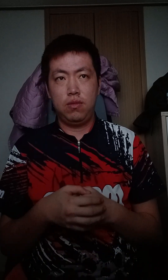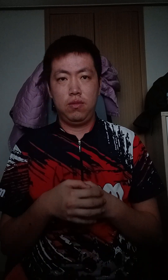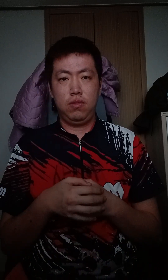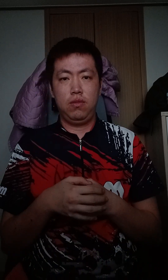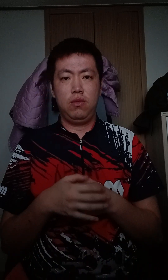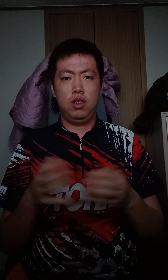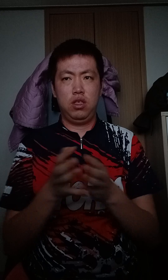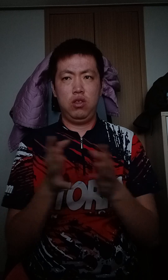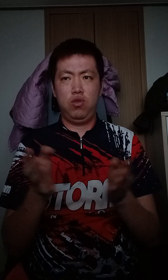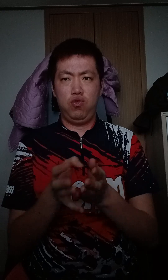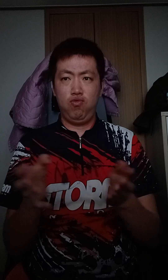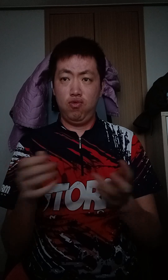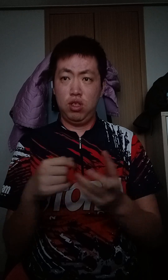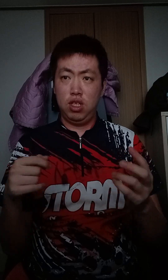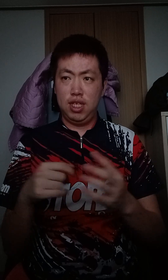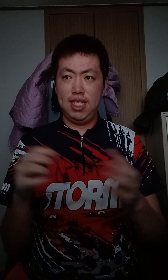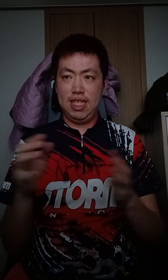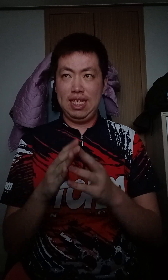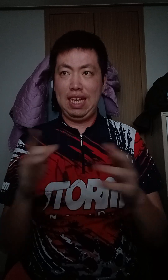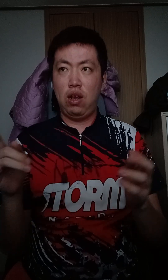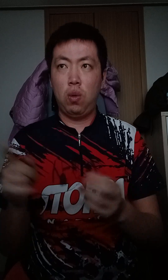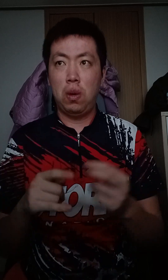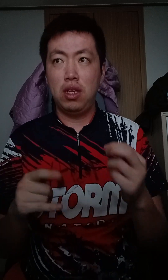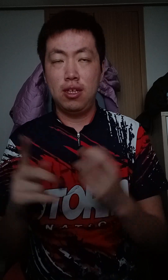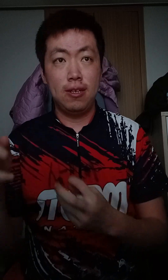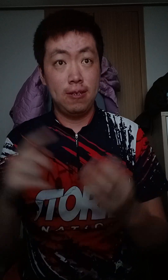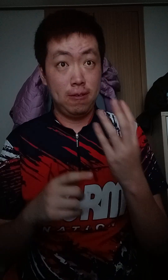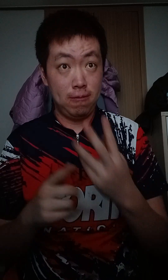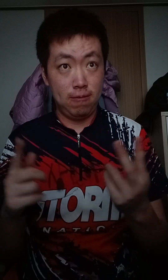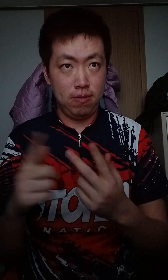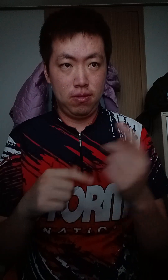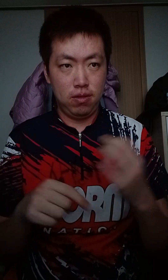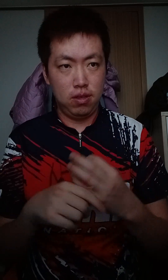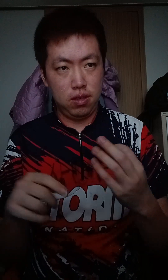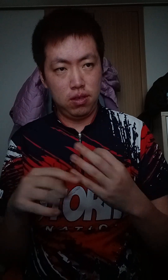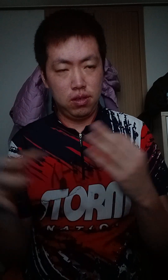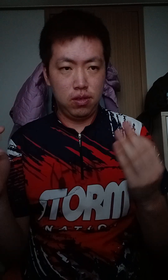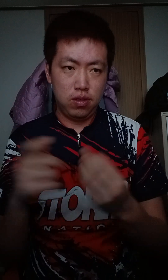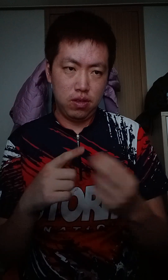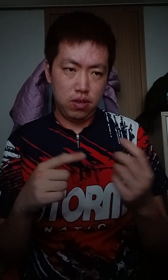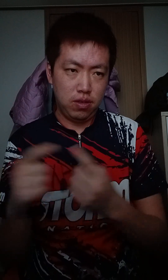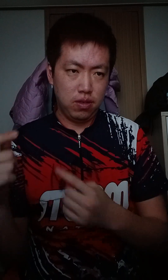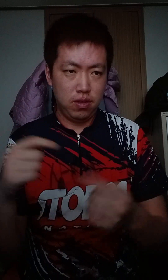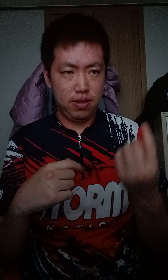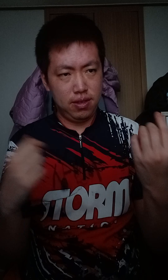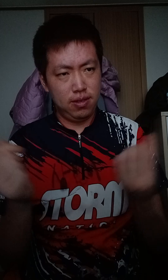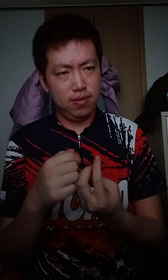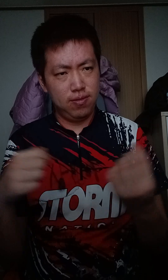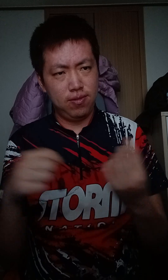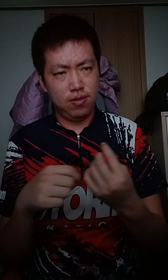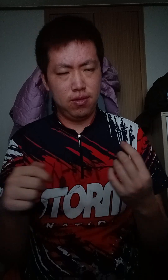서귀포시의 한 중증장애인 시설 원장이 무려 3년에 걸쳐 장애인 입소자들을 학대한 사실이